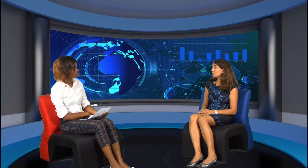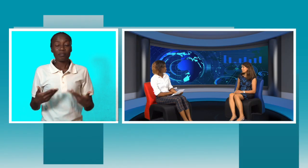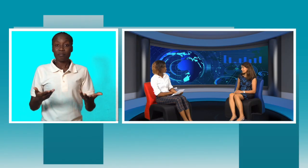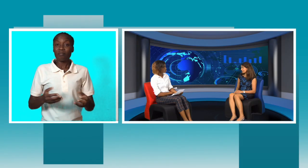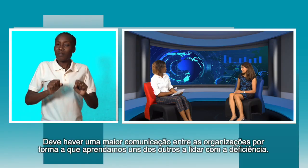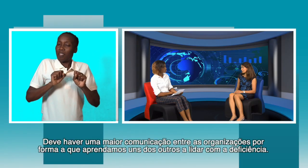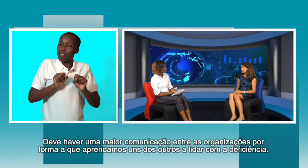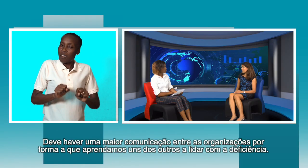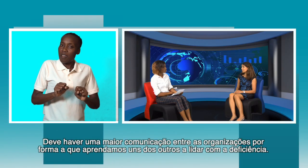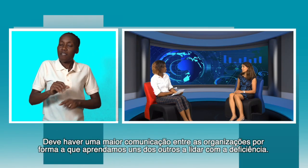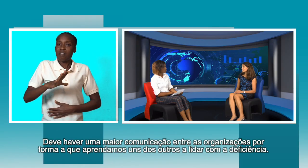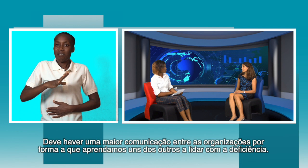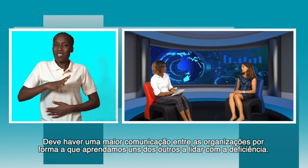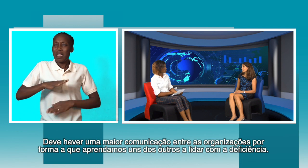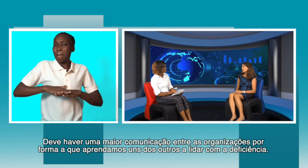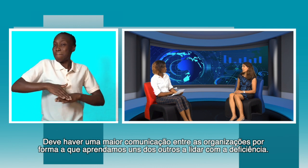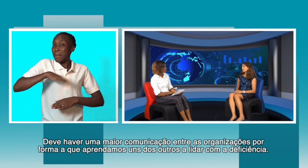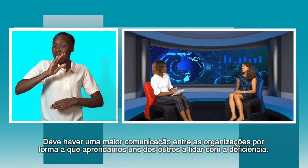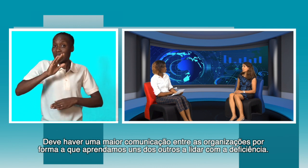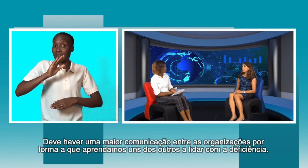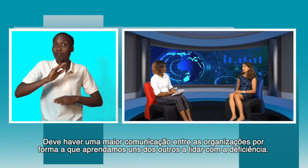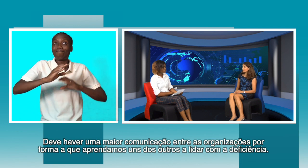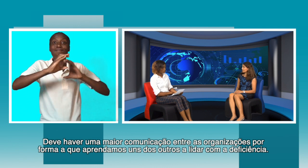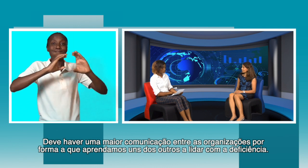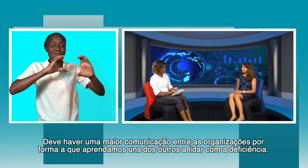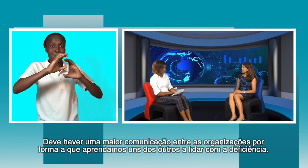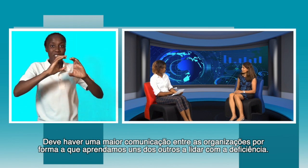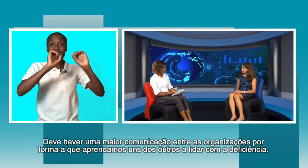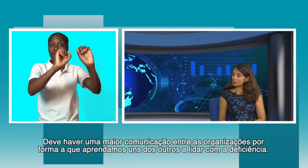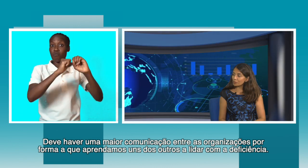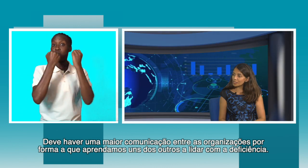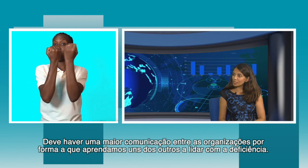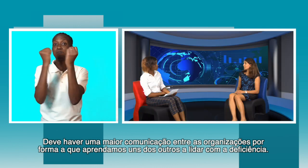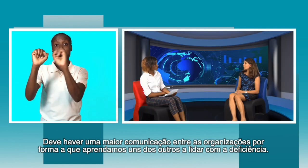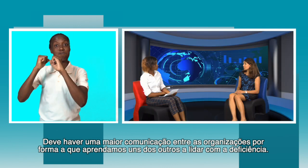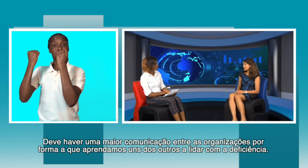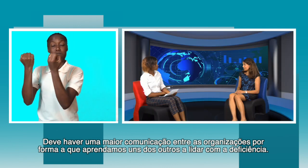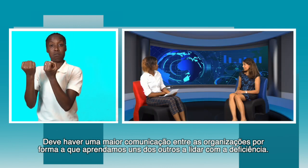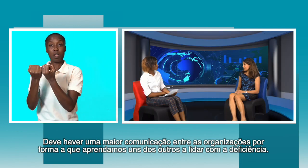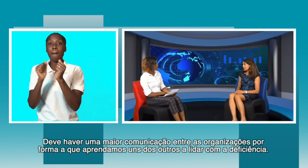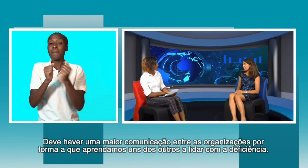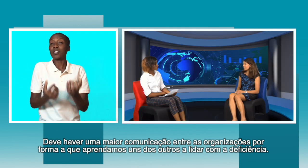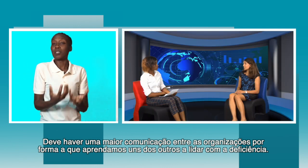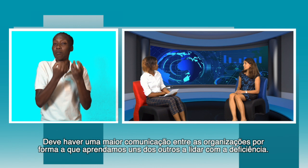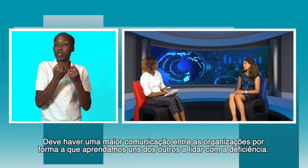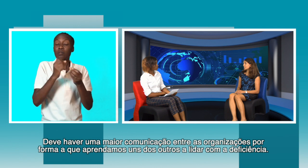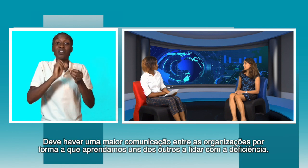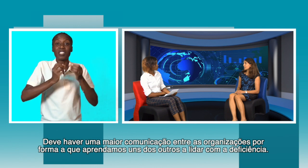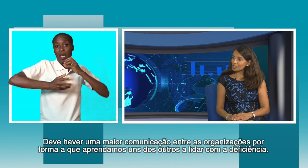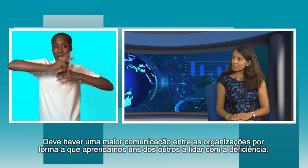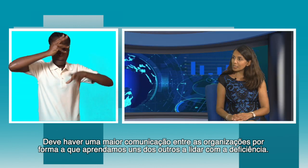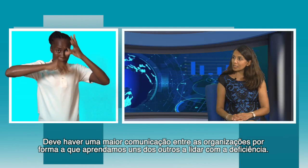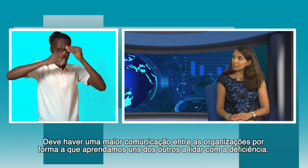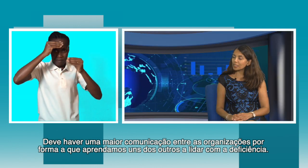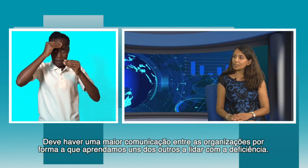Deve haver uma maior comunicação entre as organizações por forma que aprendamos uns com